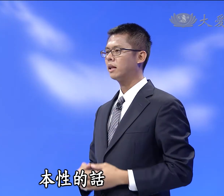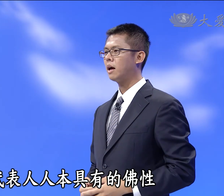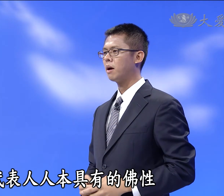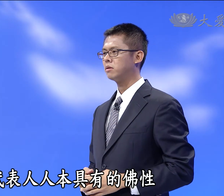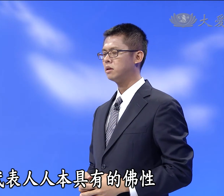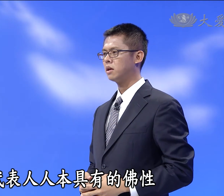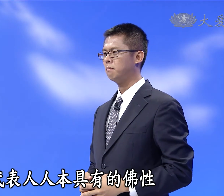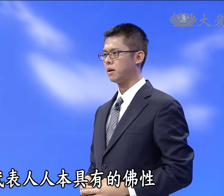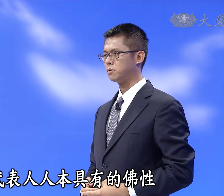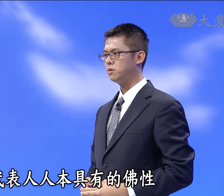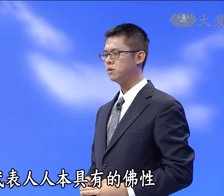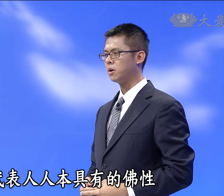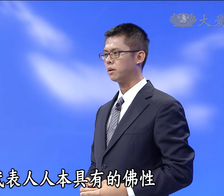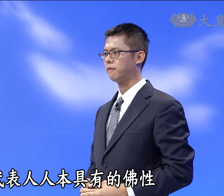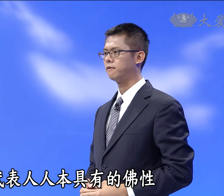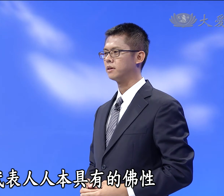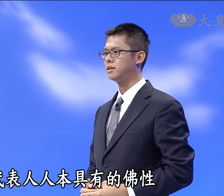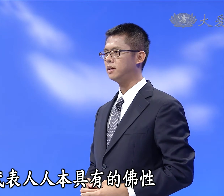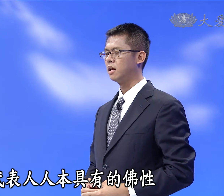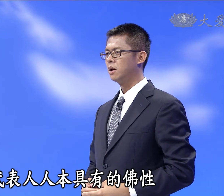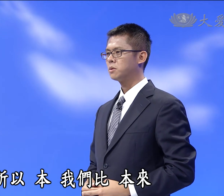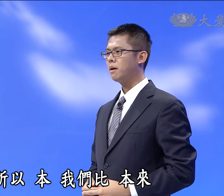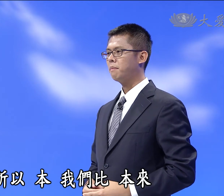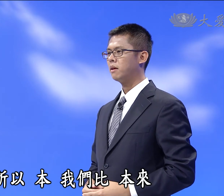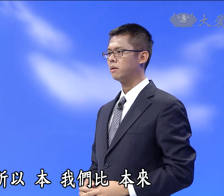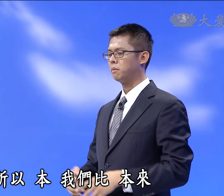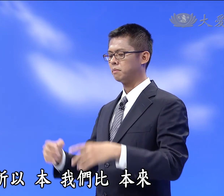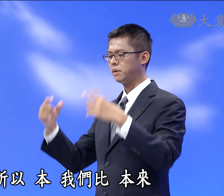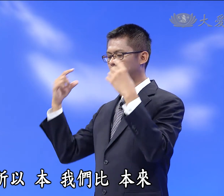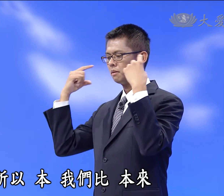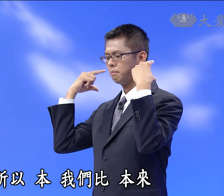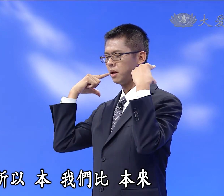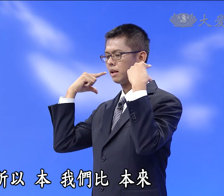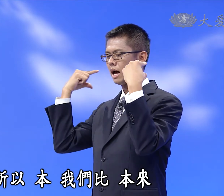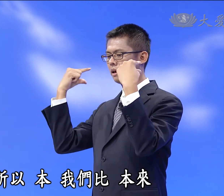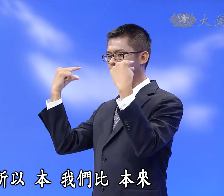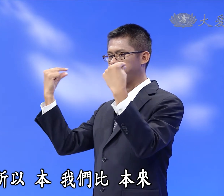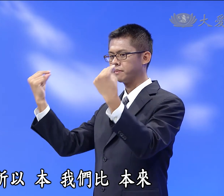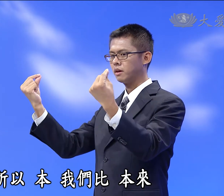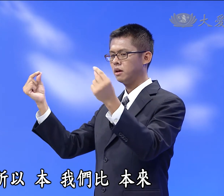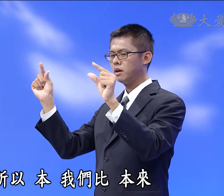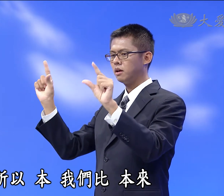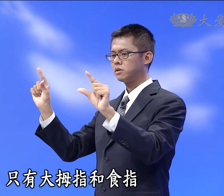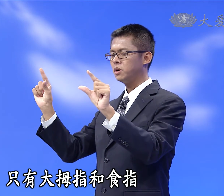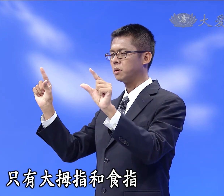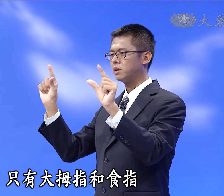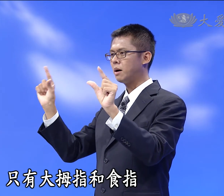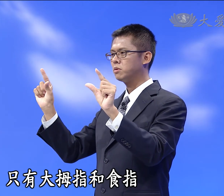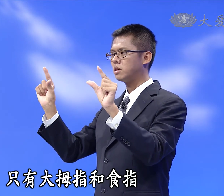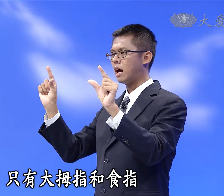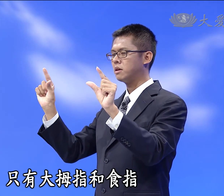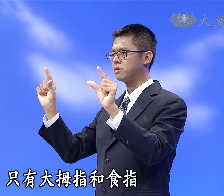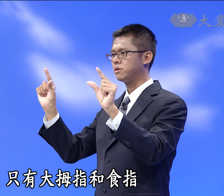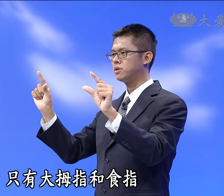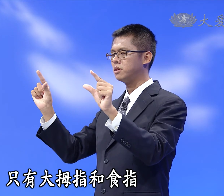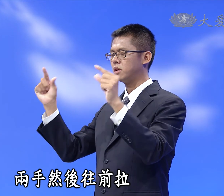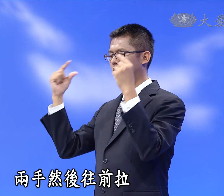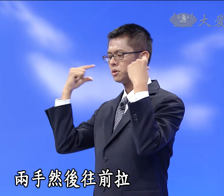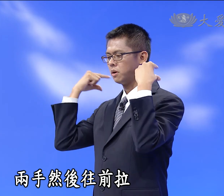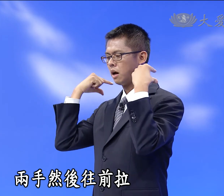表人人本具有的佛性，所以本我们比本来，只有大拇指和食指两手，然后